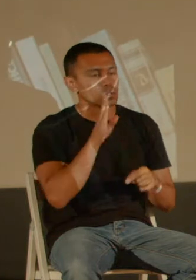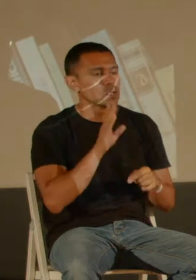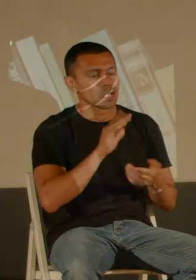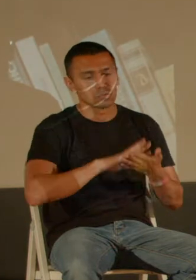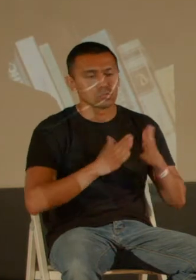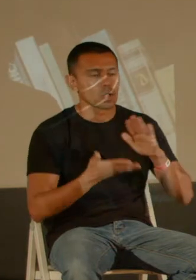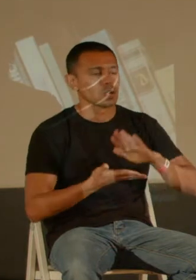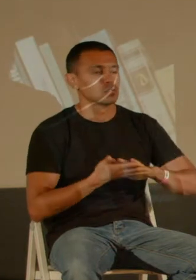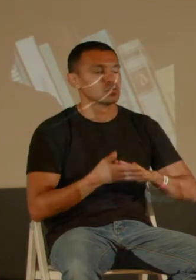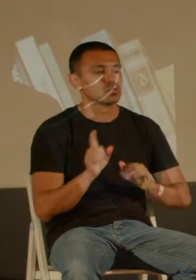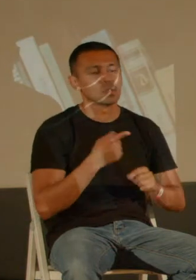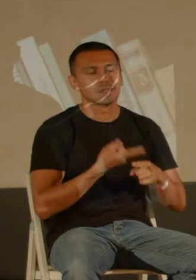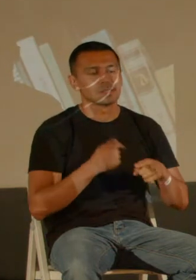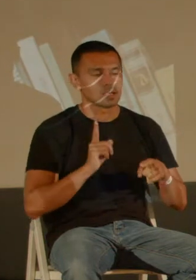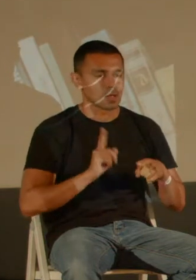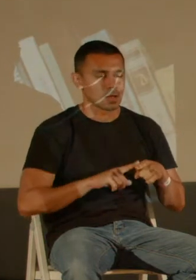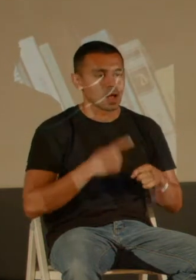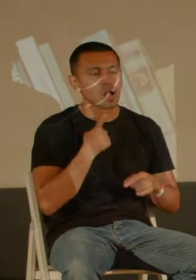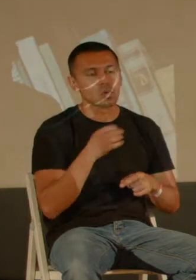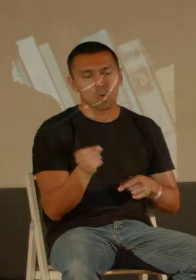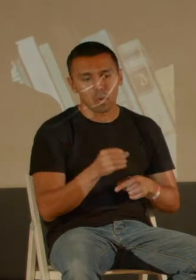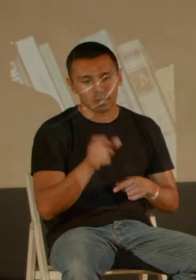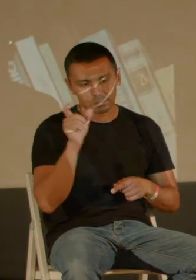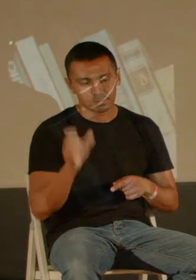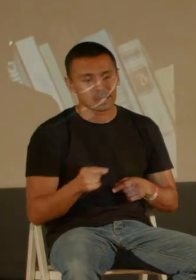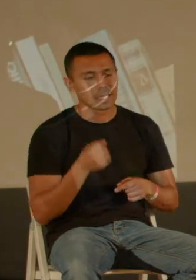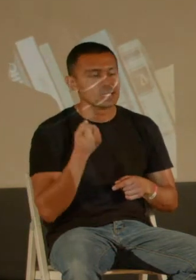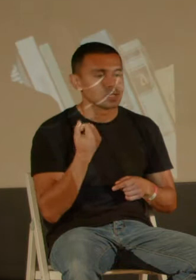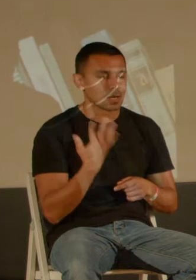і ситуацію, що це алкоголік. Тобто